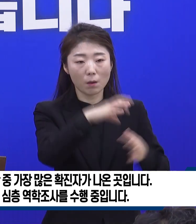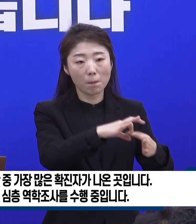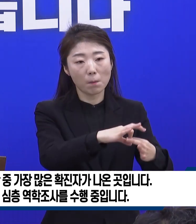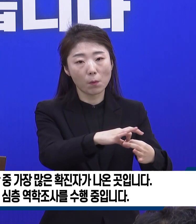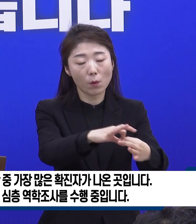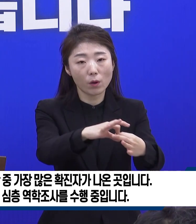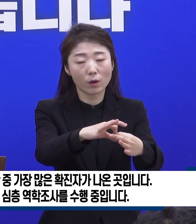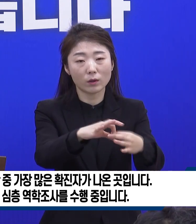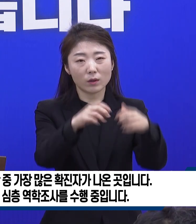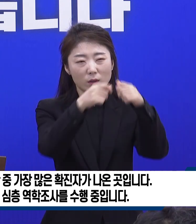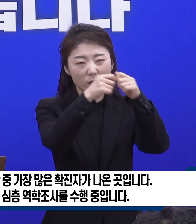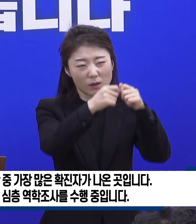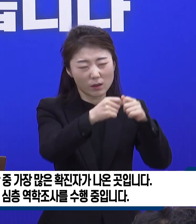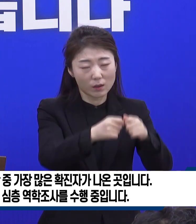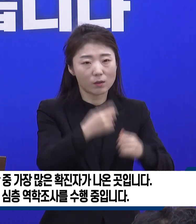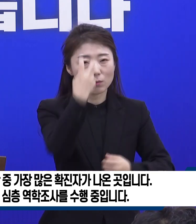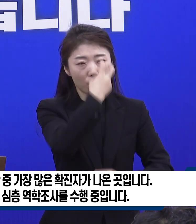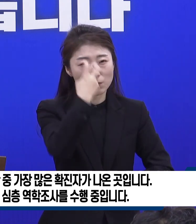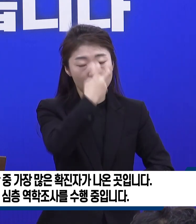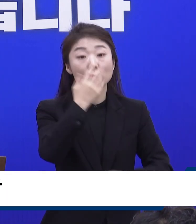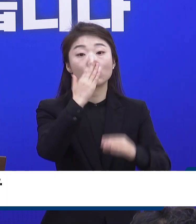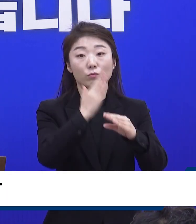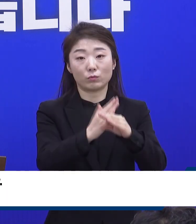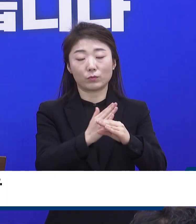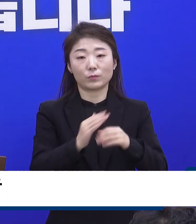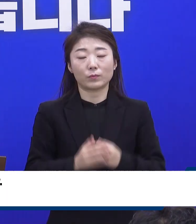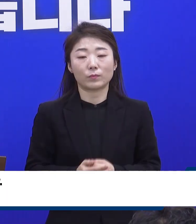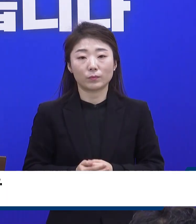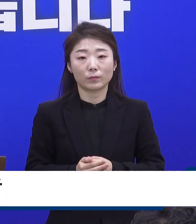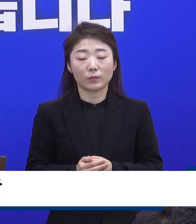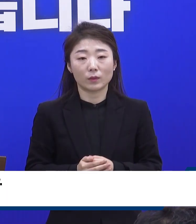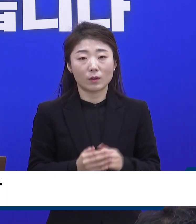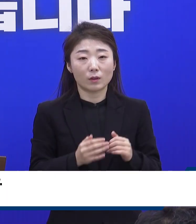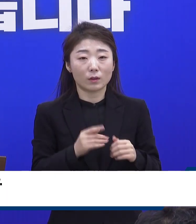세밀하게 점검하고 있는 중입니다. 다수가